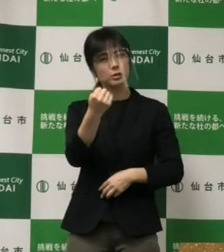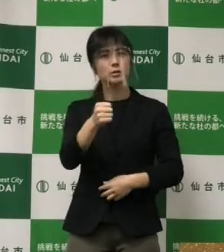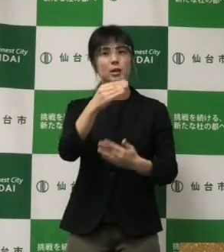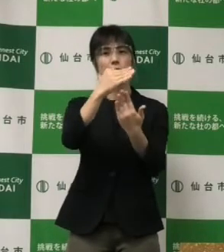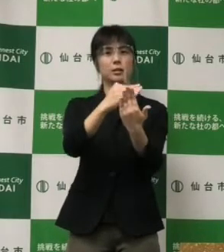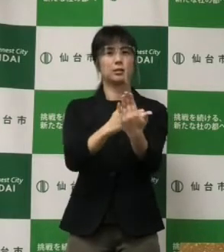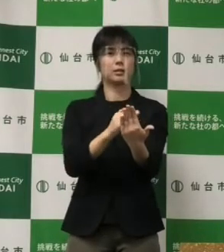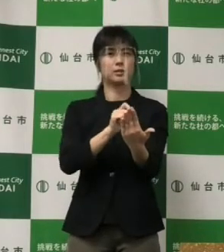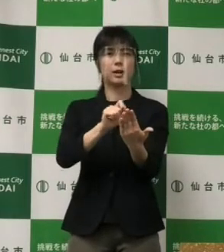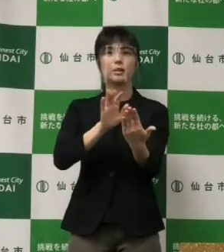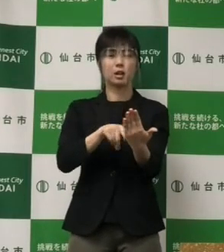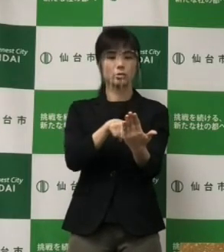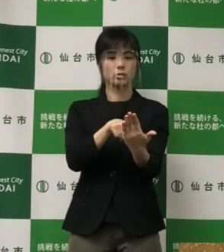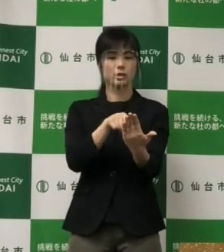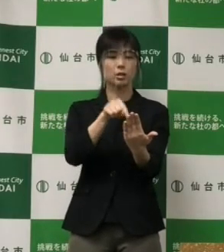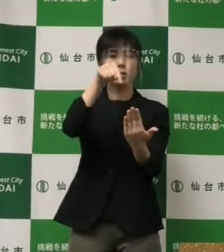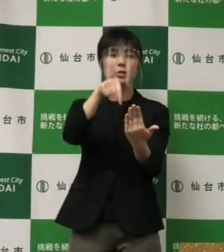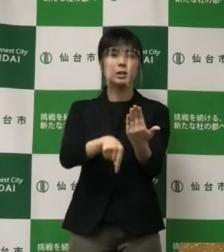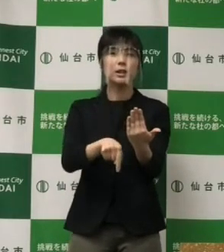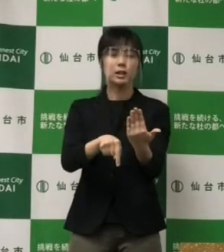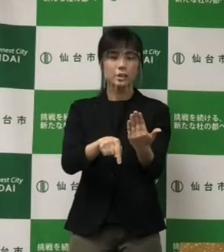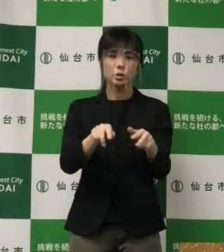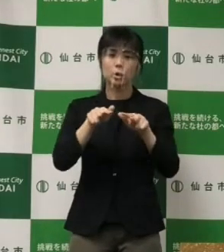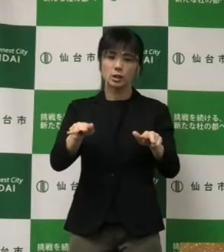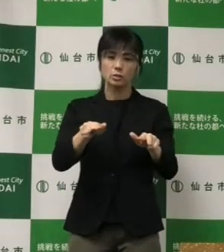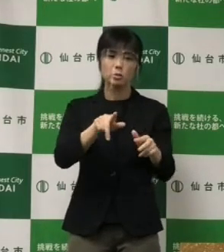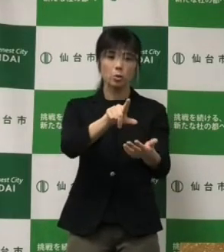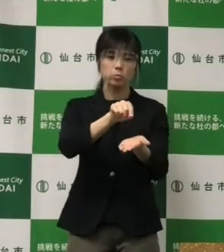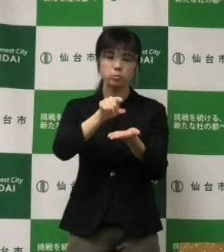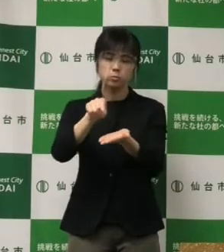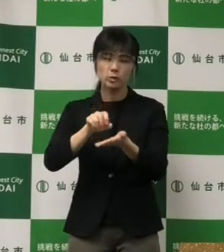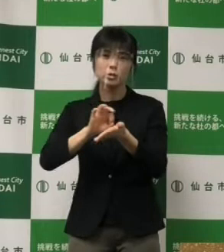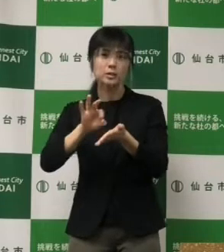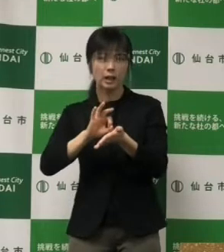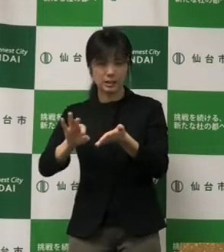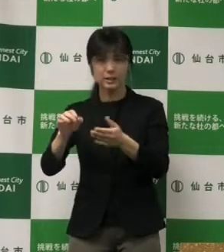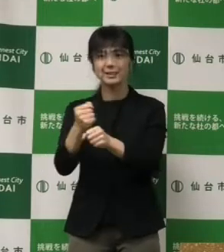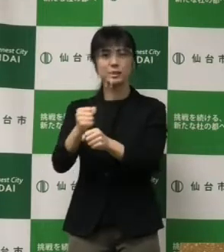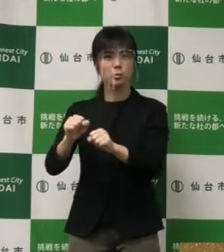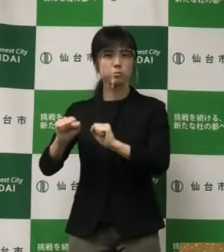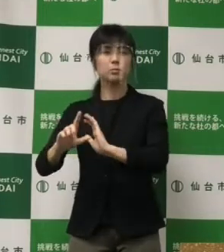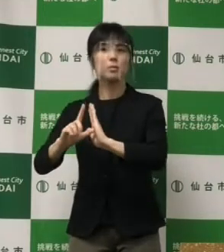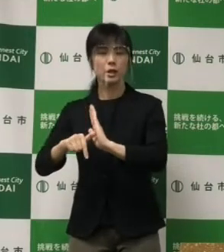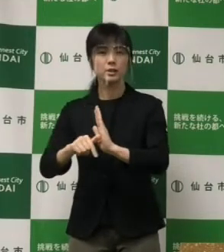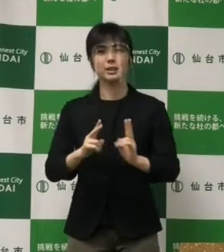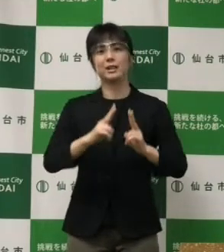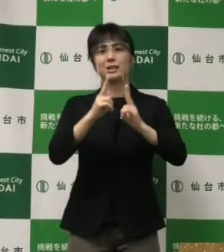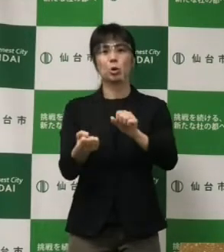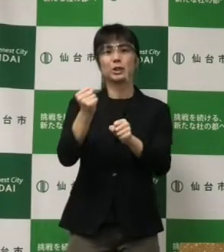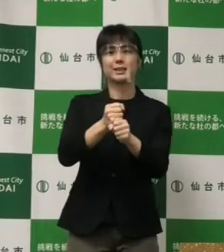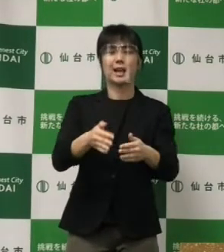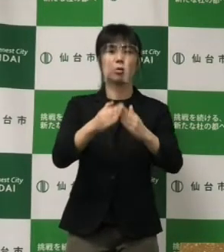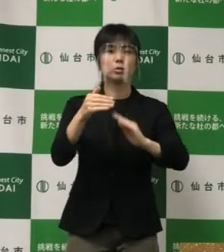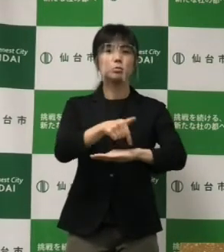この施策、いくつかの施策をこう活用していただいた場合にこの都心再構築プロジェクトの施策を